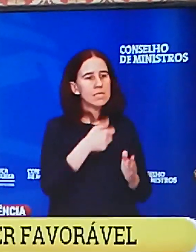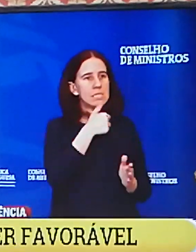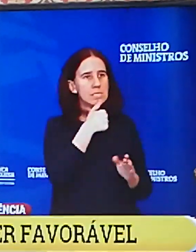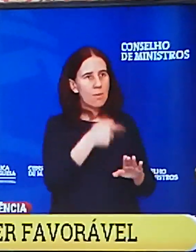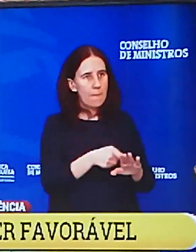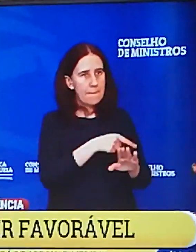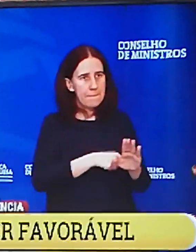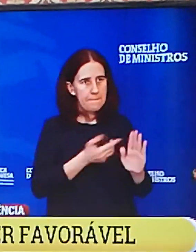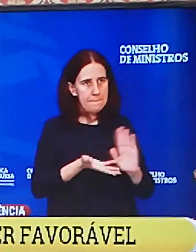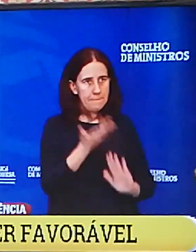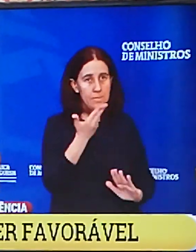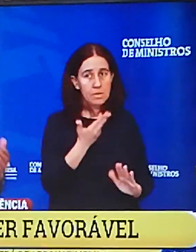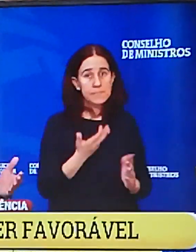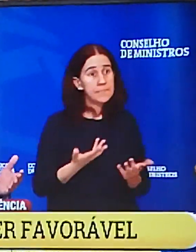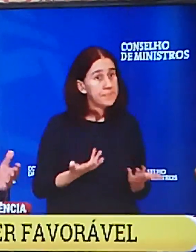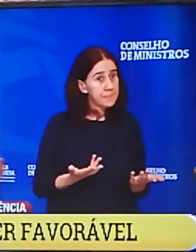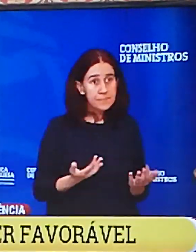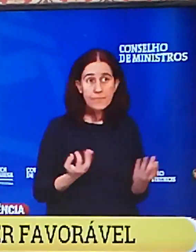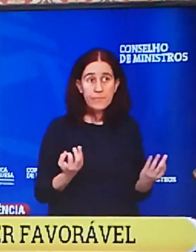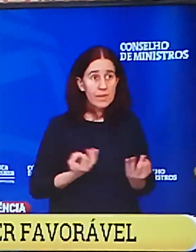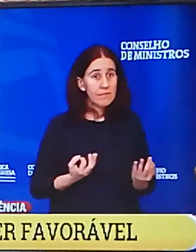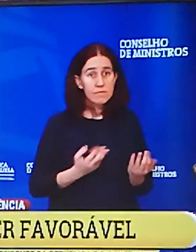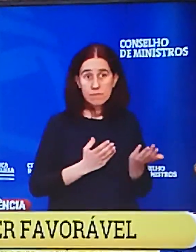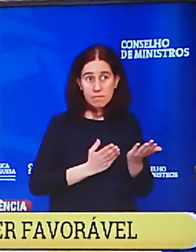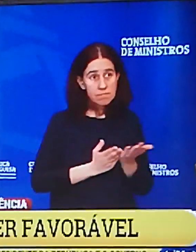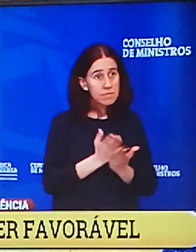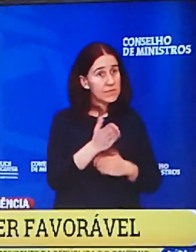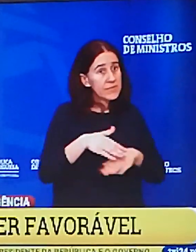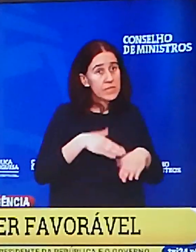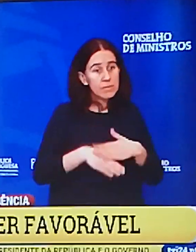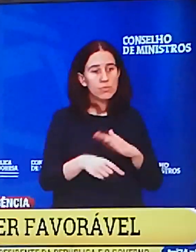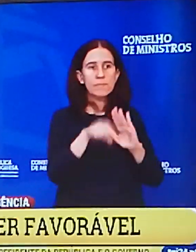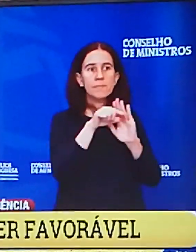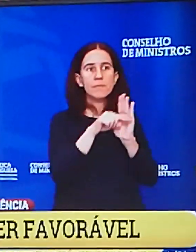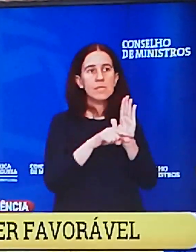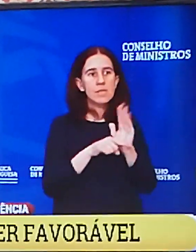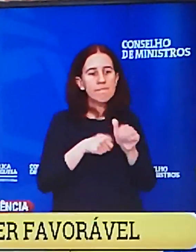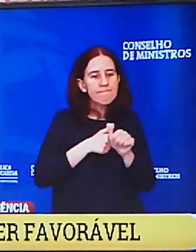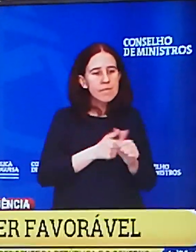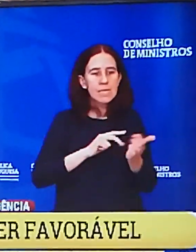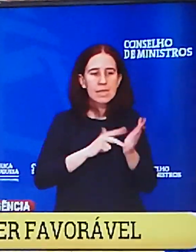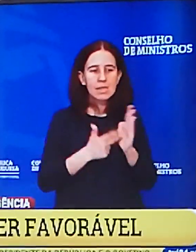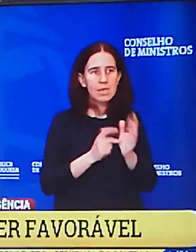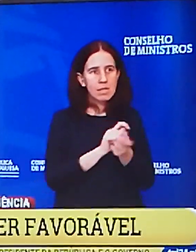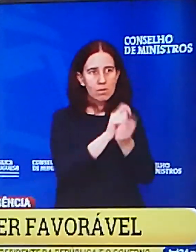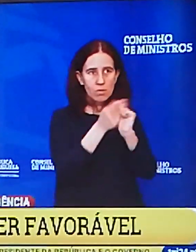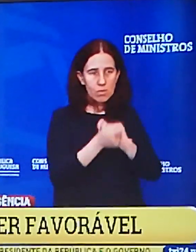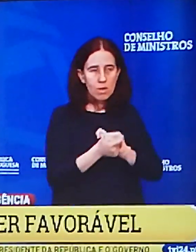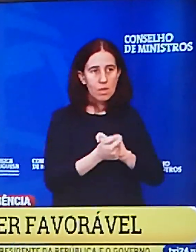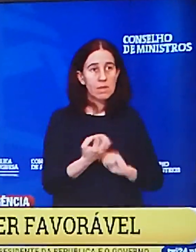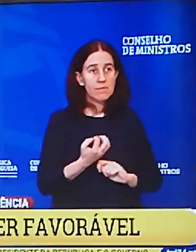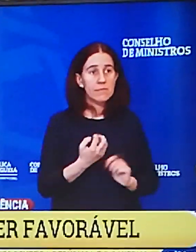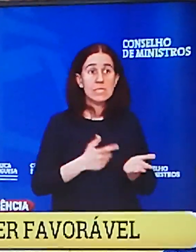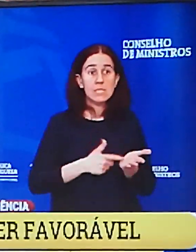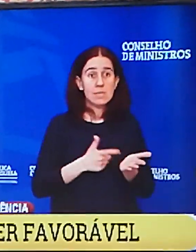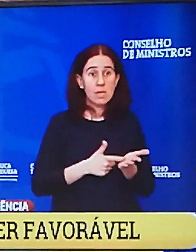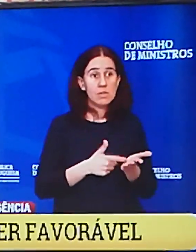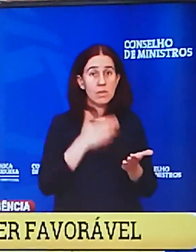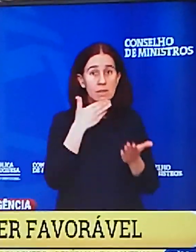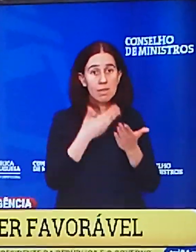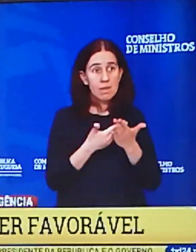decisão. E assim faremos. Adotaremos as medidas que sejam tecnicamente adequadas e que sejam necessárias